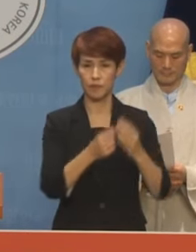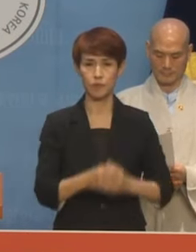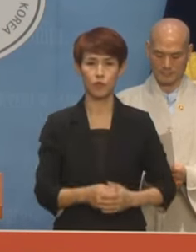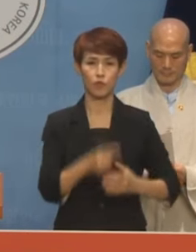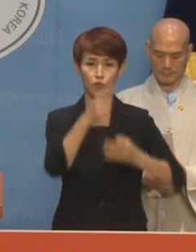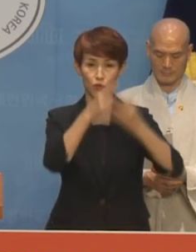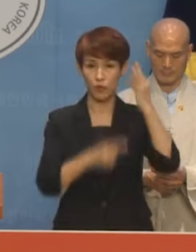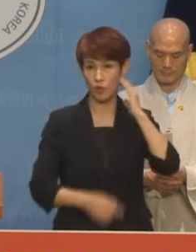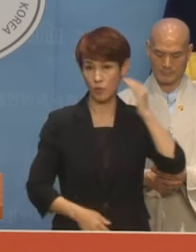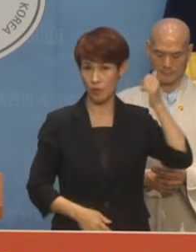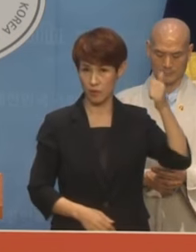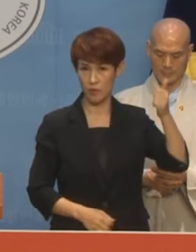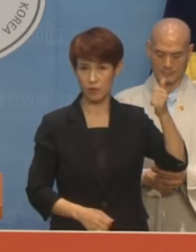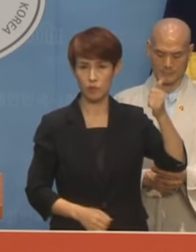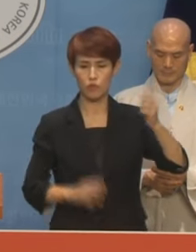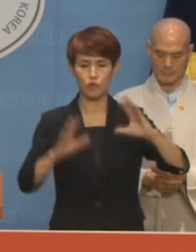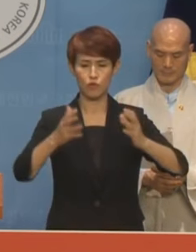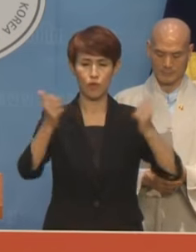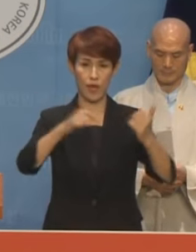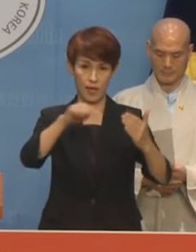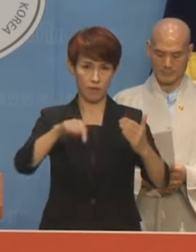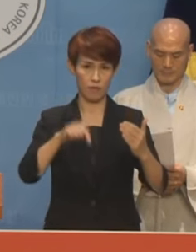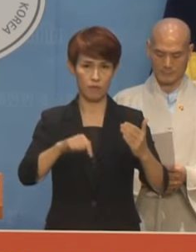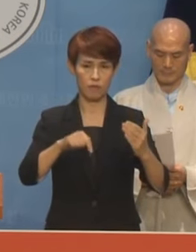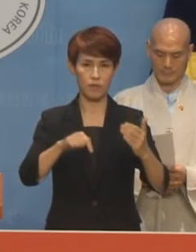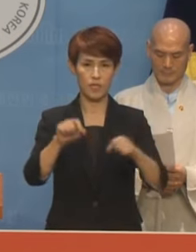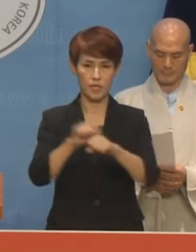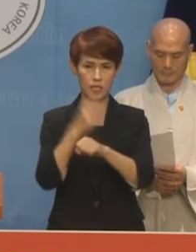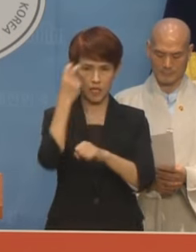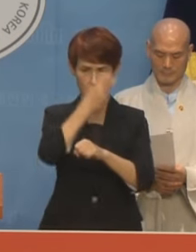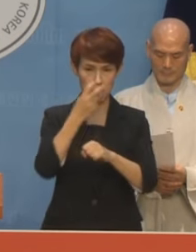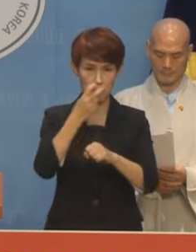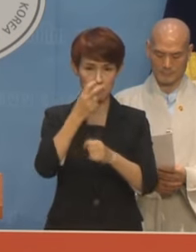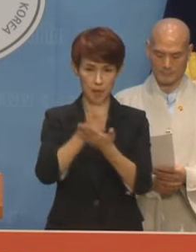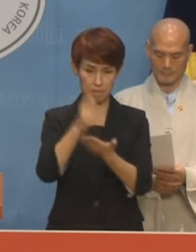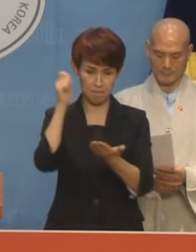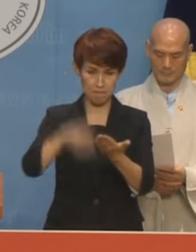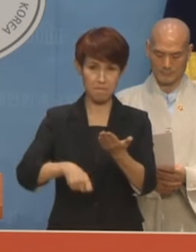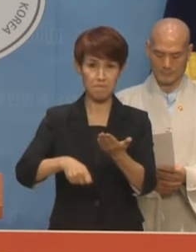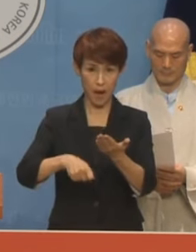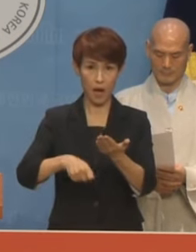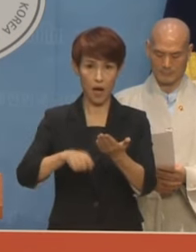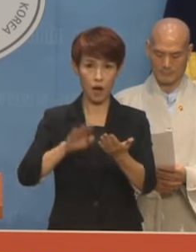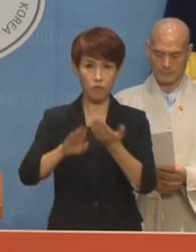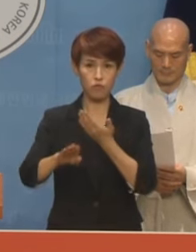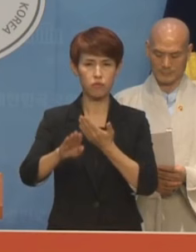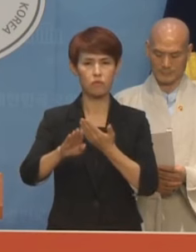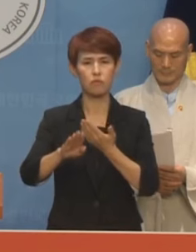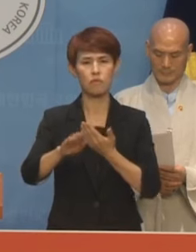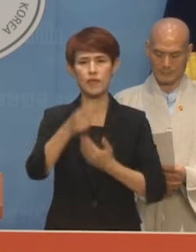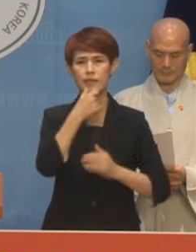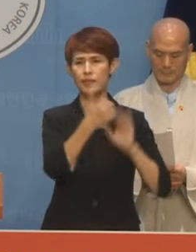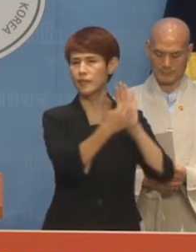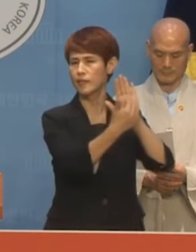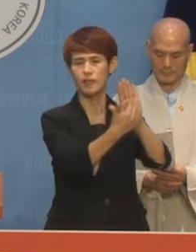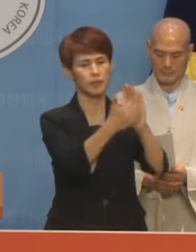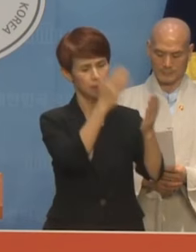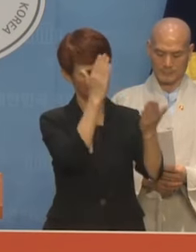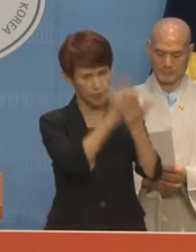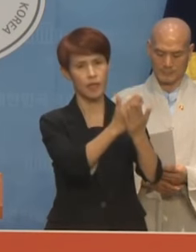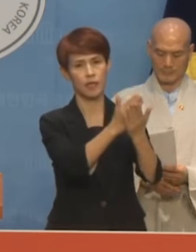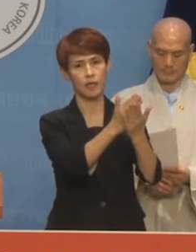윤석열 대통령은 국회에서 이 특검 법안이 통과되면 더 이상 거부권을 행사하지